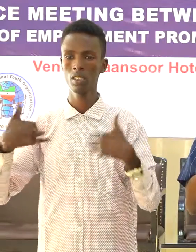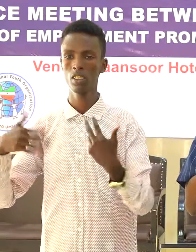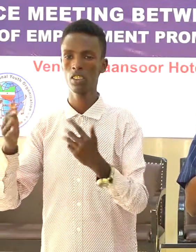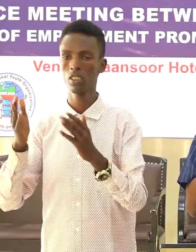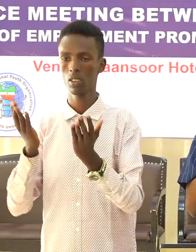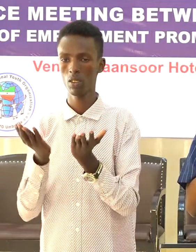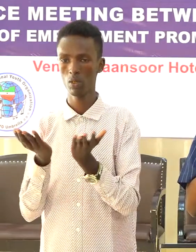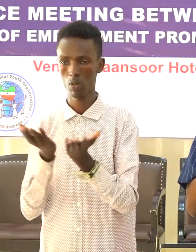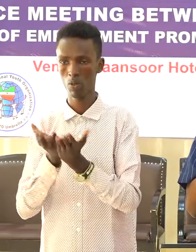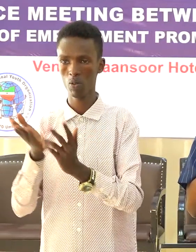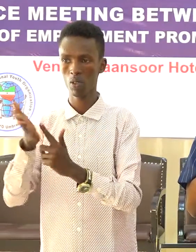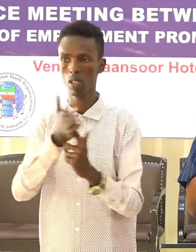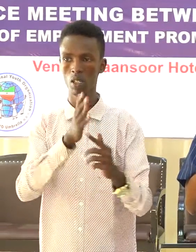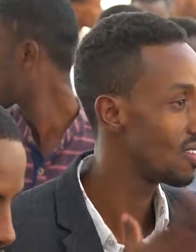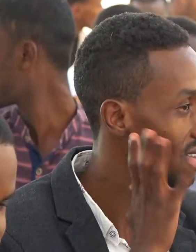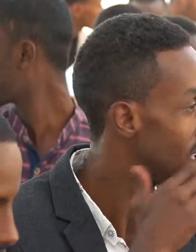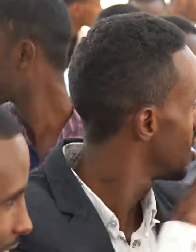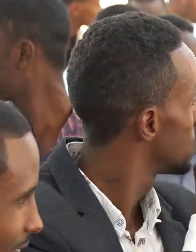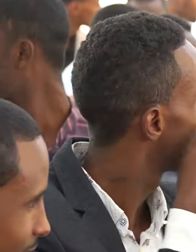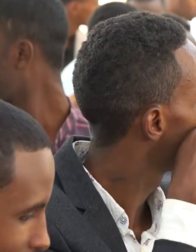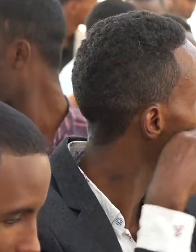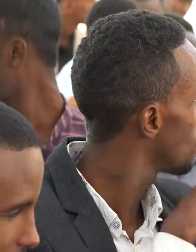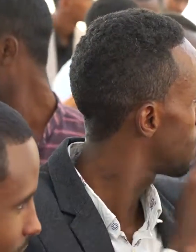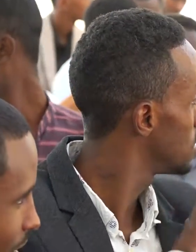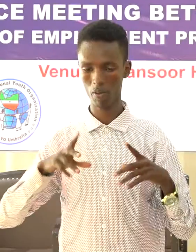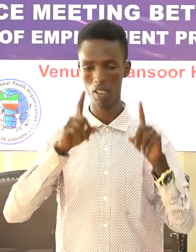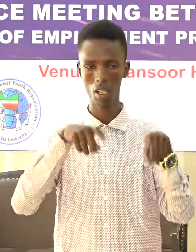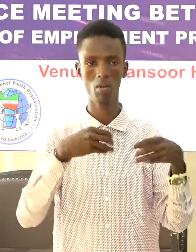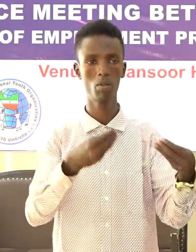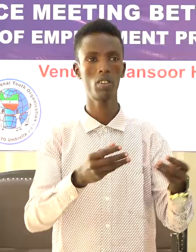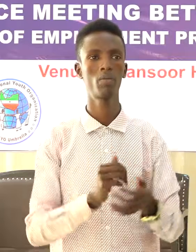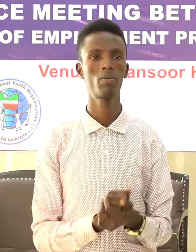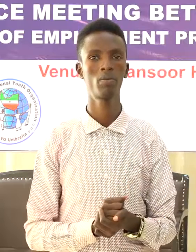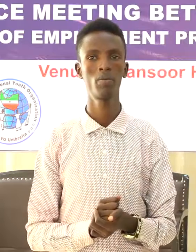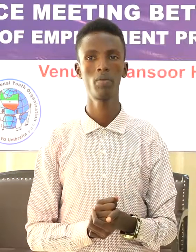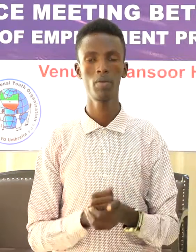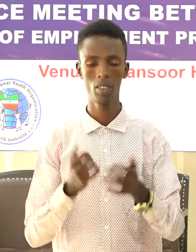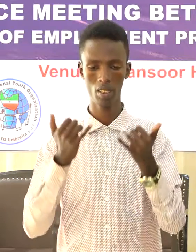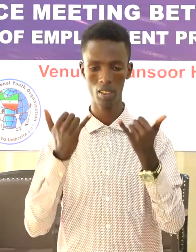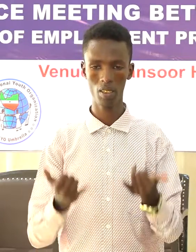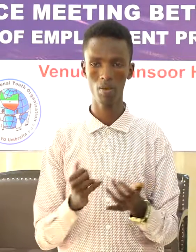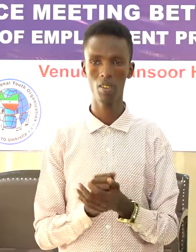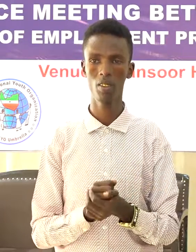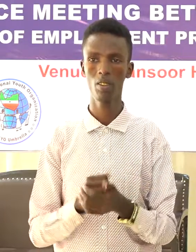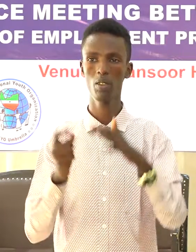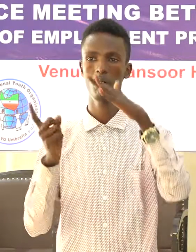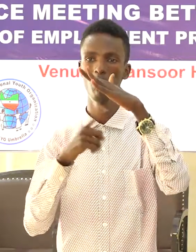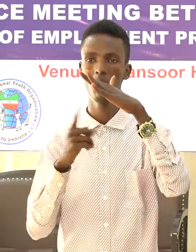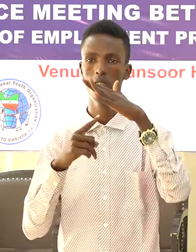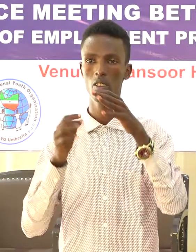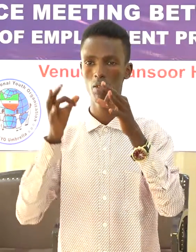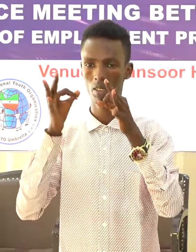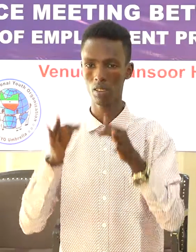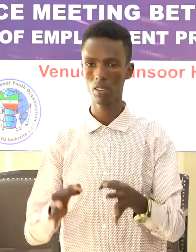inta marka dawladdu si gaar ah u waraysa wasaaraddu waxay muddo ka shaqeynaysay oo diyaar aan ku shaqeynaa siyaasadii